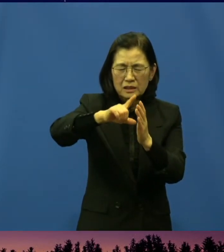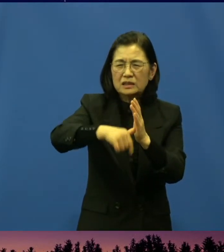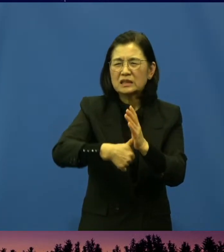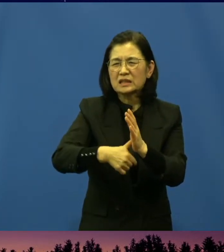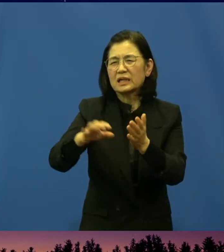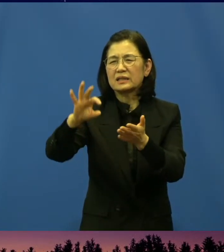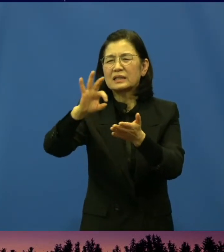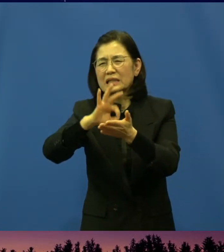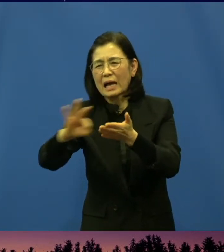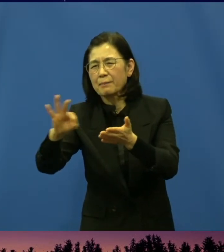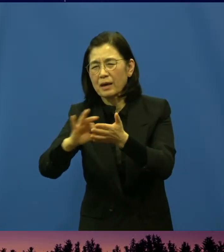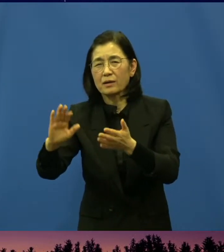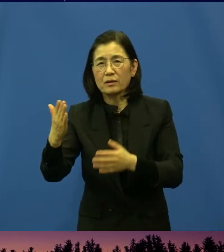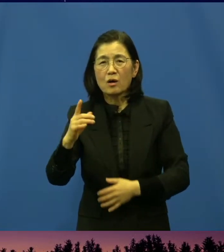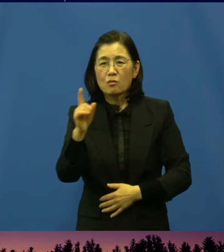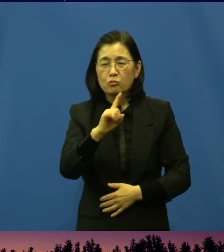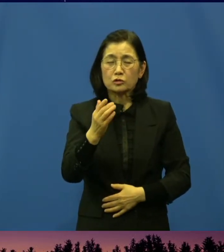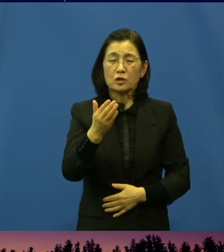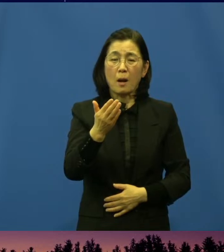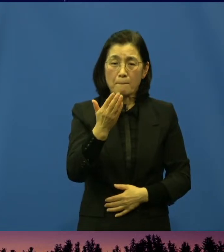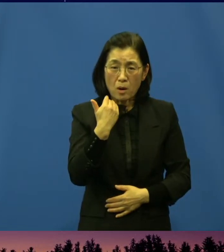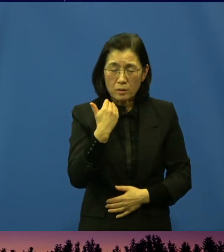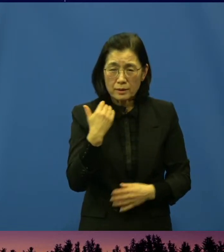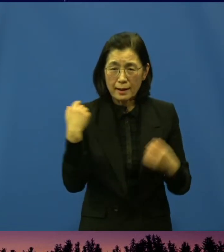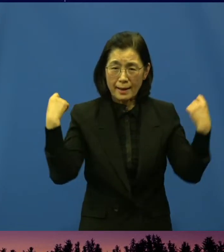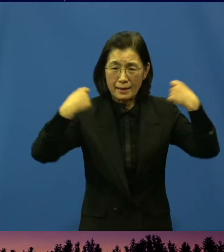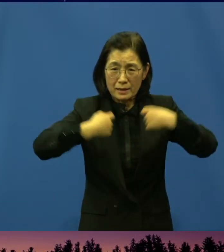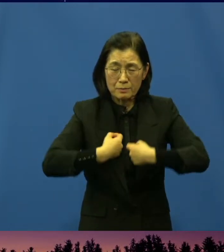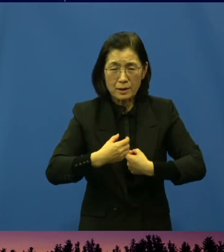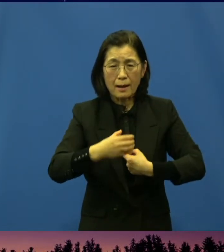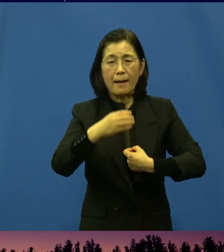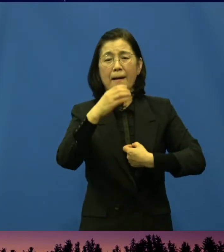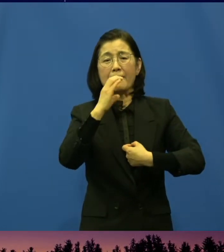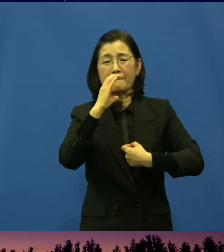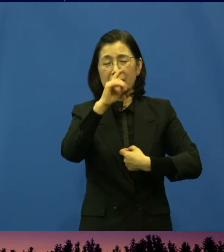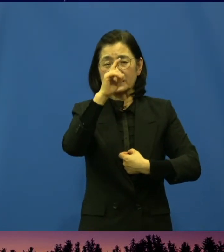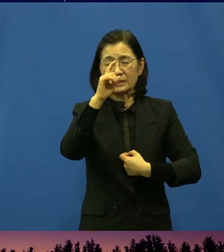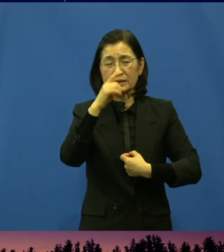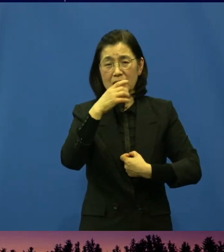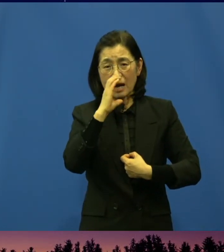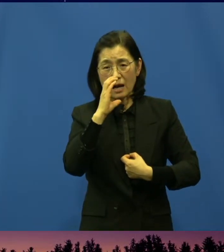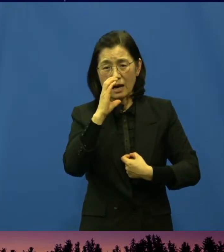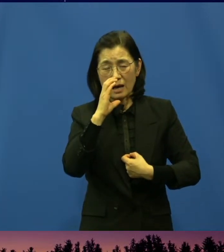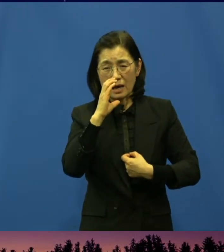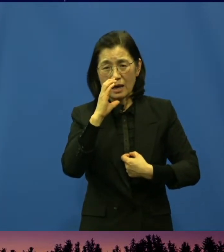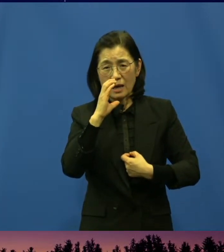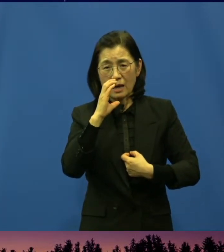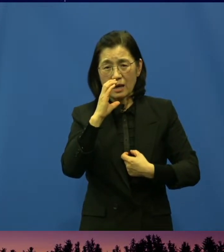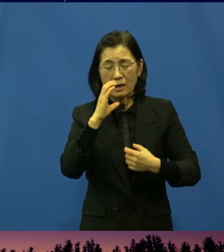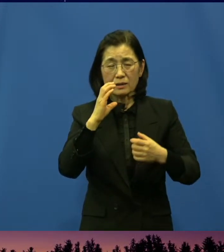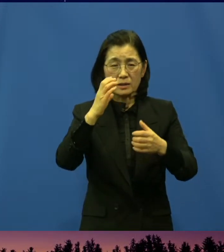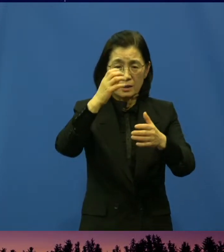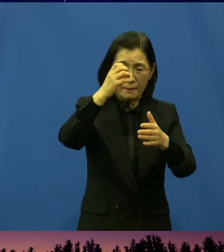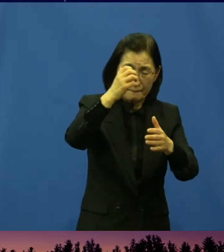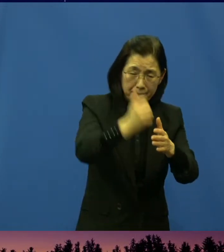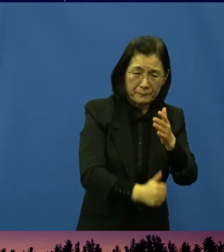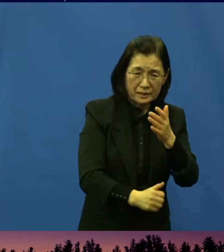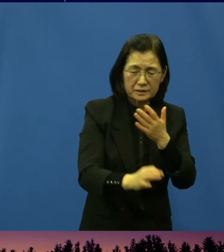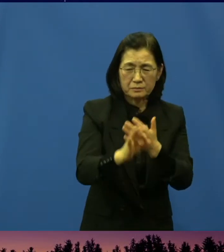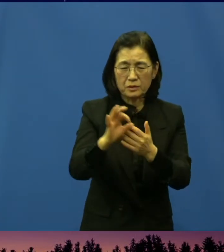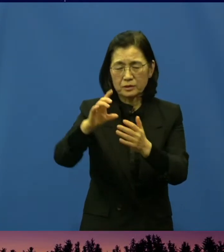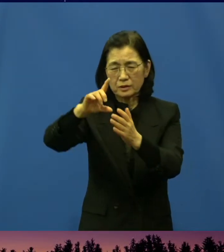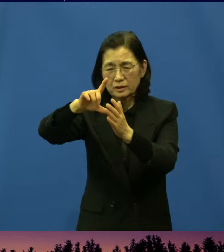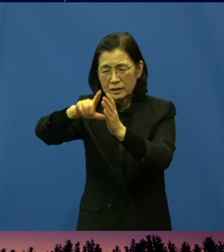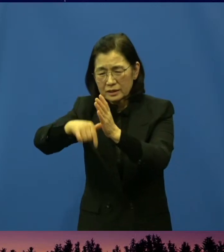무엇을 먹을까, 무엇을 입을까, 무엇을 마실까에 사로잡히면 시간의 낭비를 막을 길이 없어요. 어떤